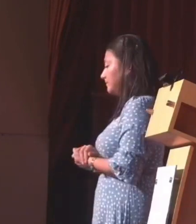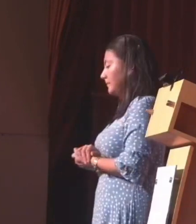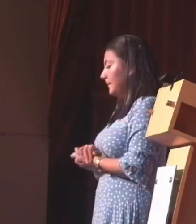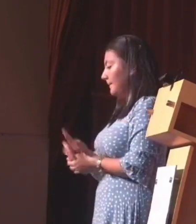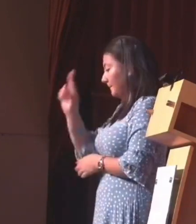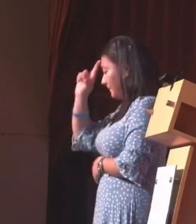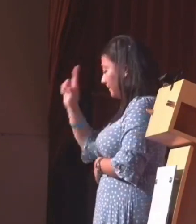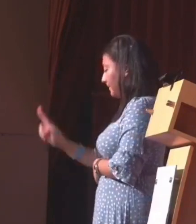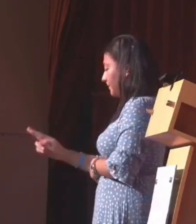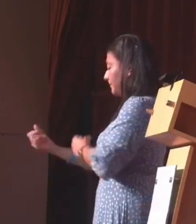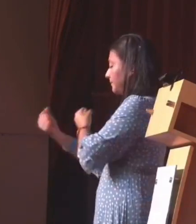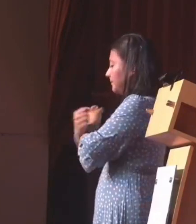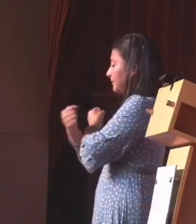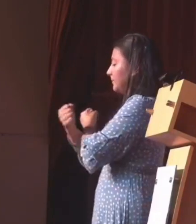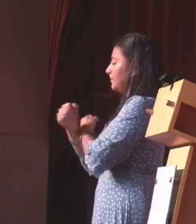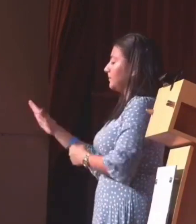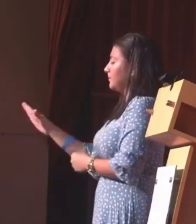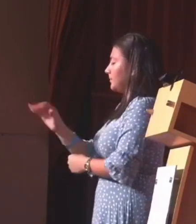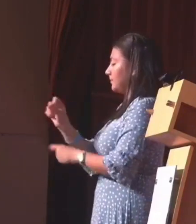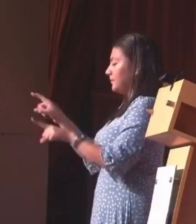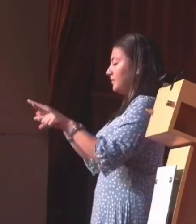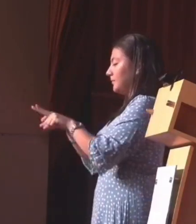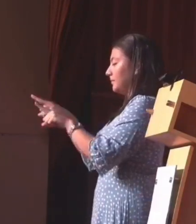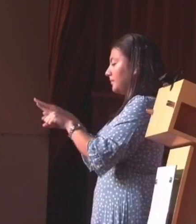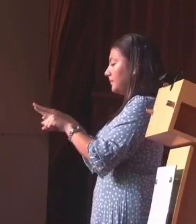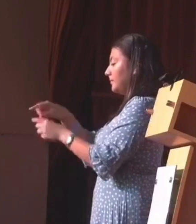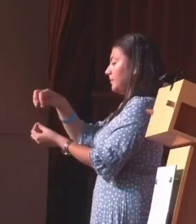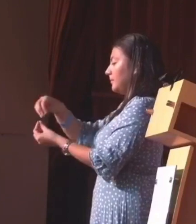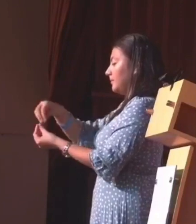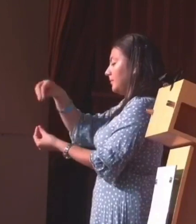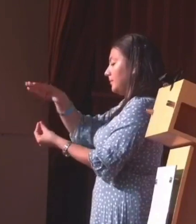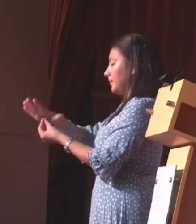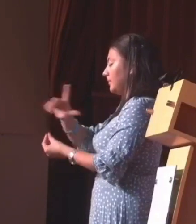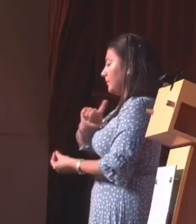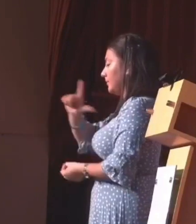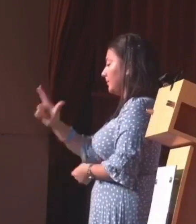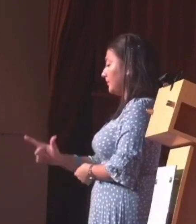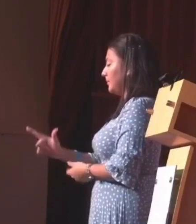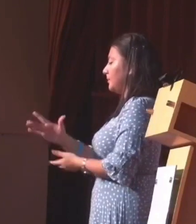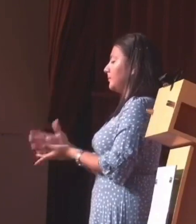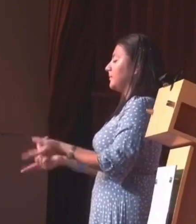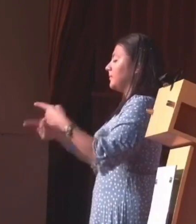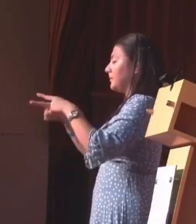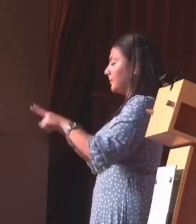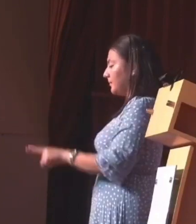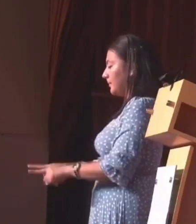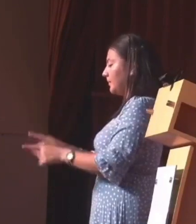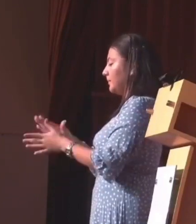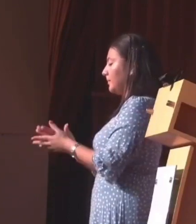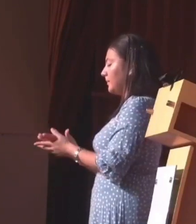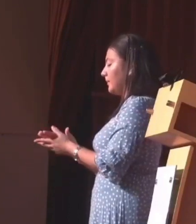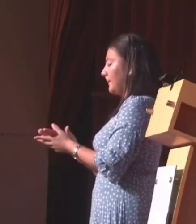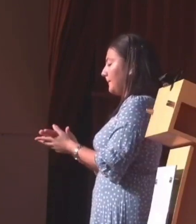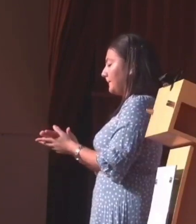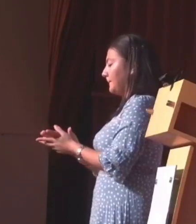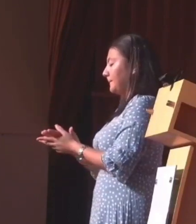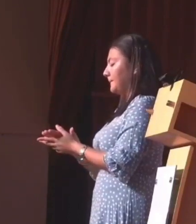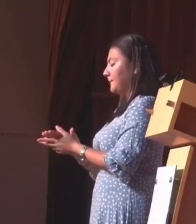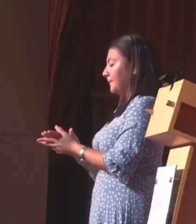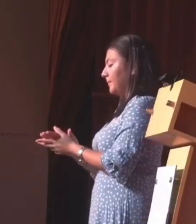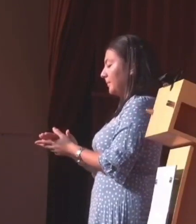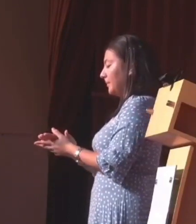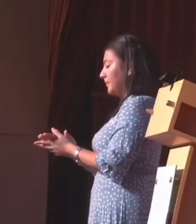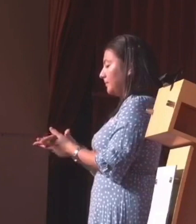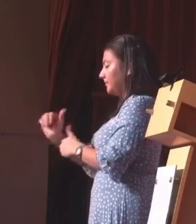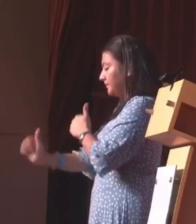También al hermano Yesid, a la directiva distrital de jóvenes, al hermano Nayid, nuestro presbítero secretario,